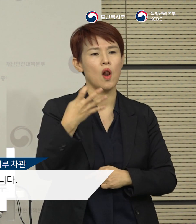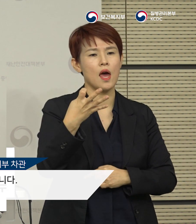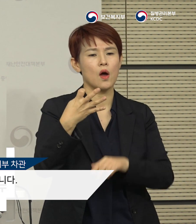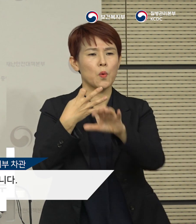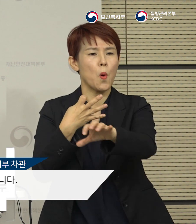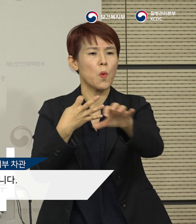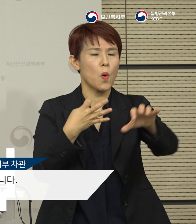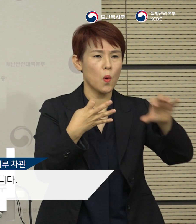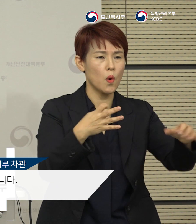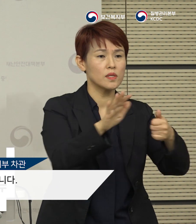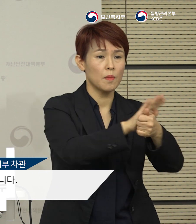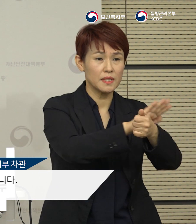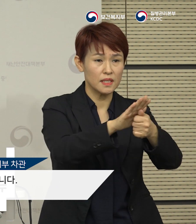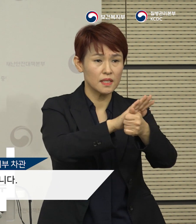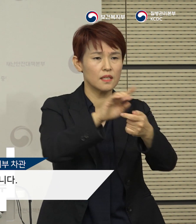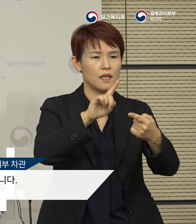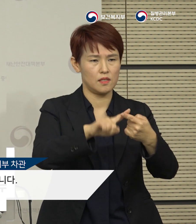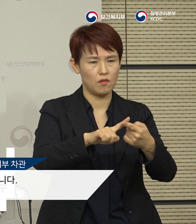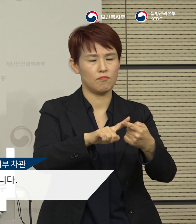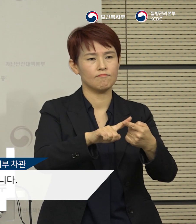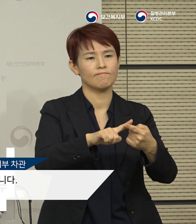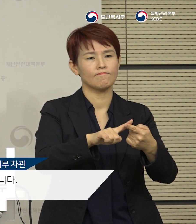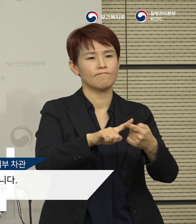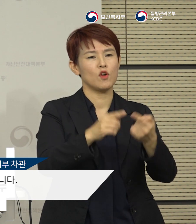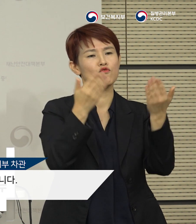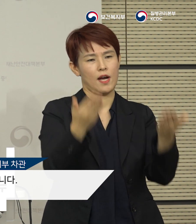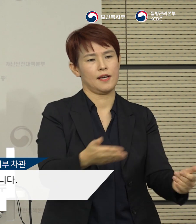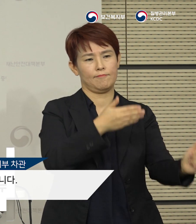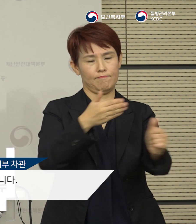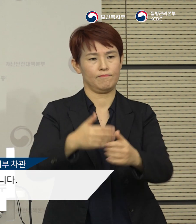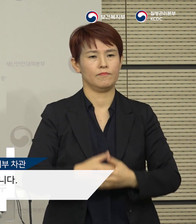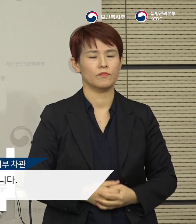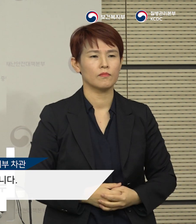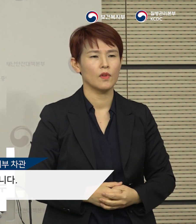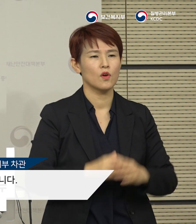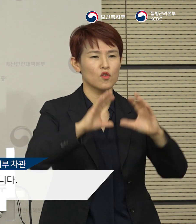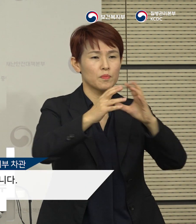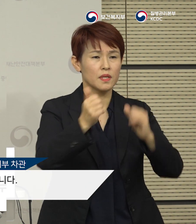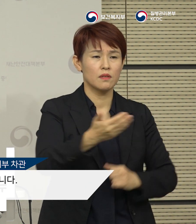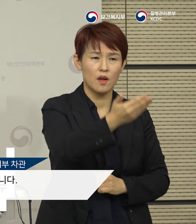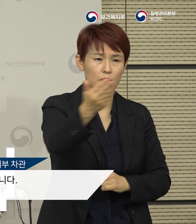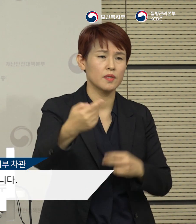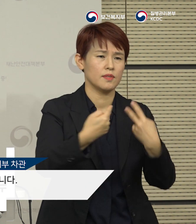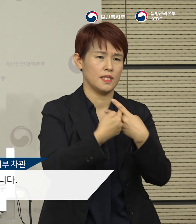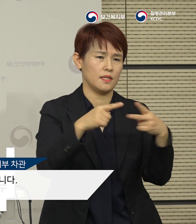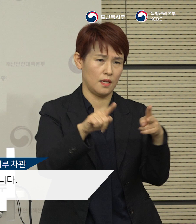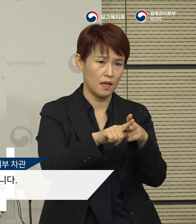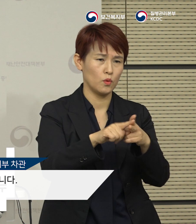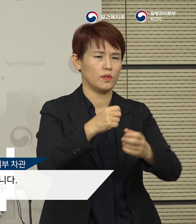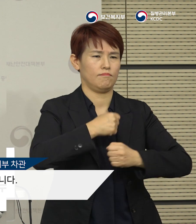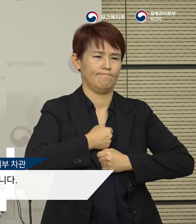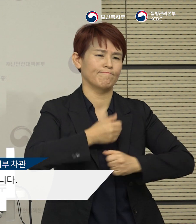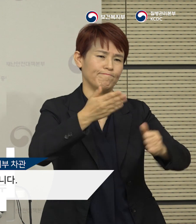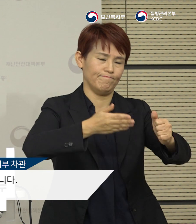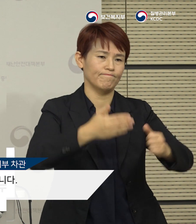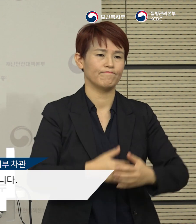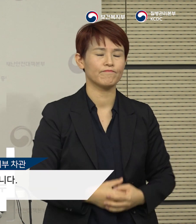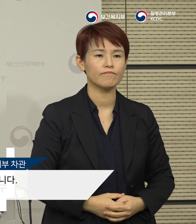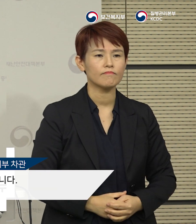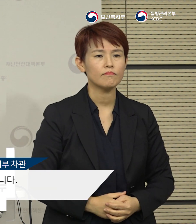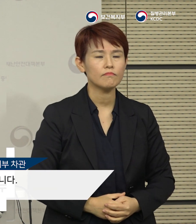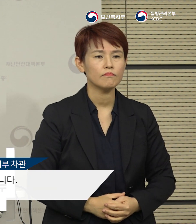14종류의 이용시설과 서비스에 대해서 적용됩니다. 국민 여러분들의 양해와 준수를